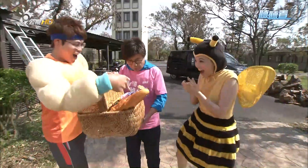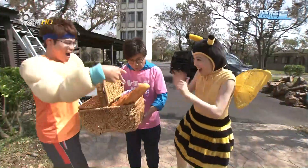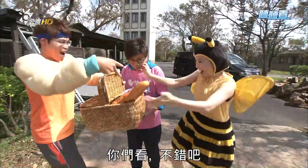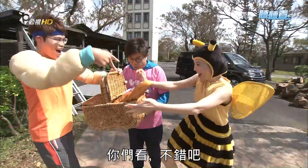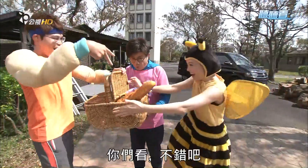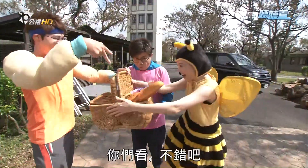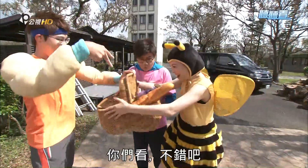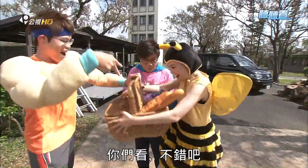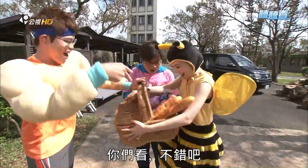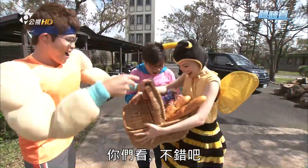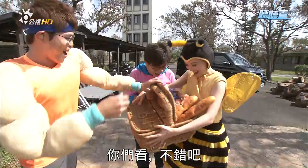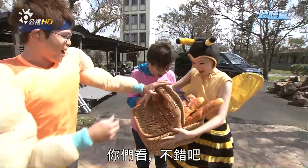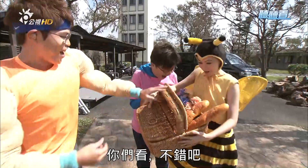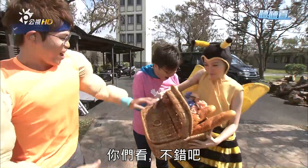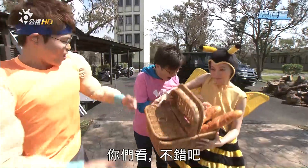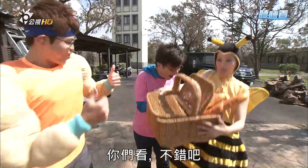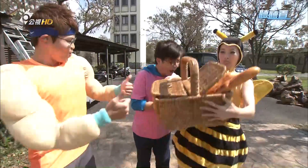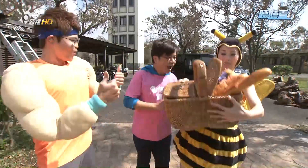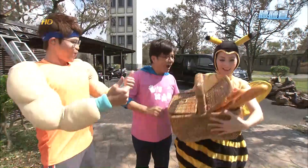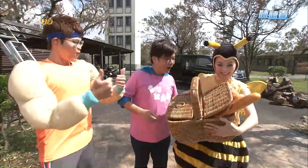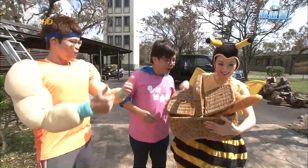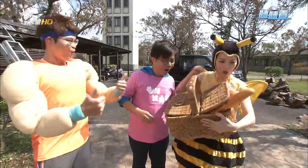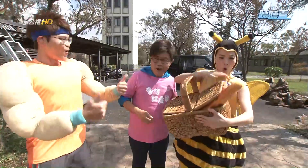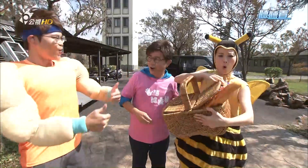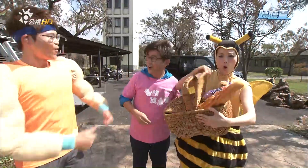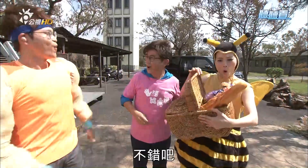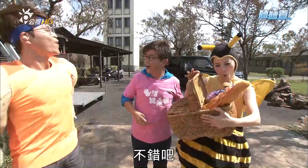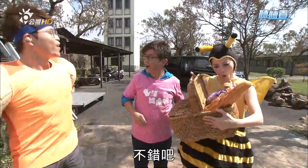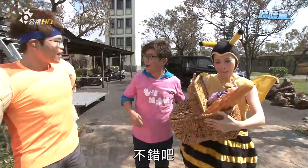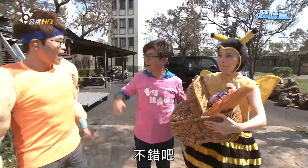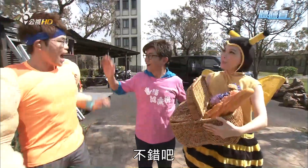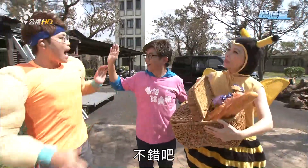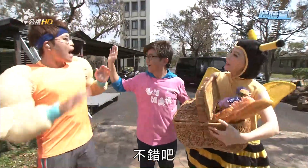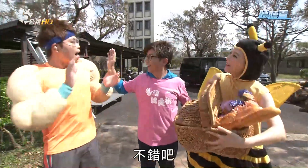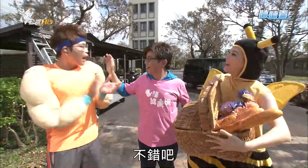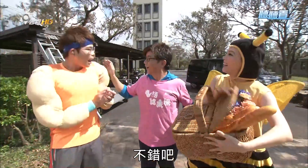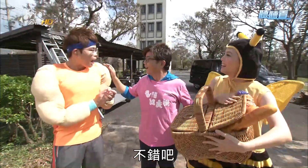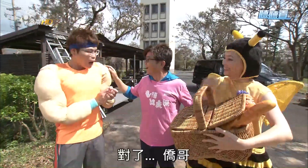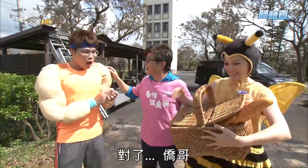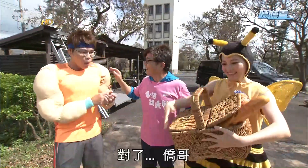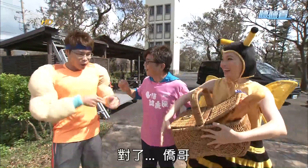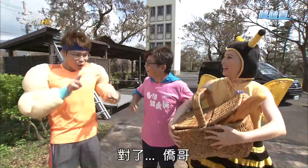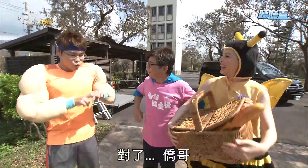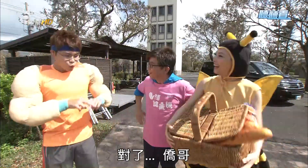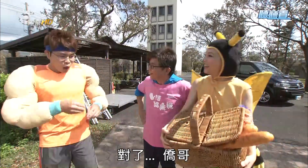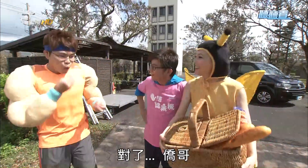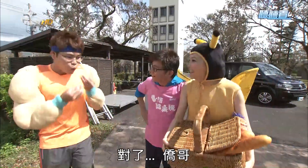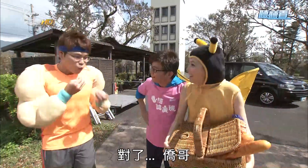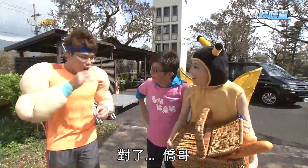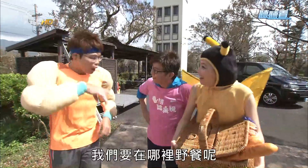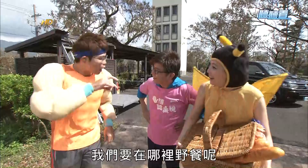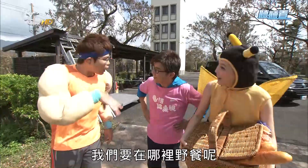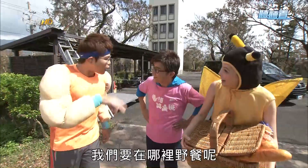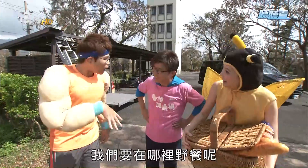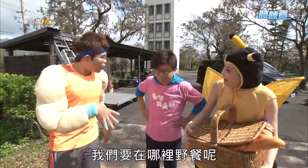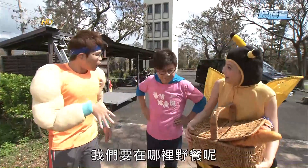你们看，不错吧？哎呀，不错吧？对了，乔哥，我们要在哪里野